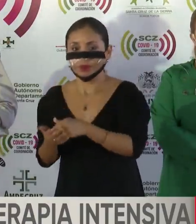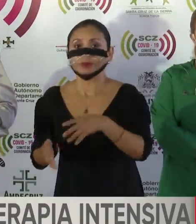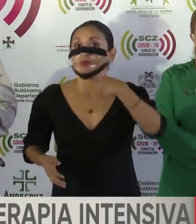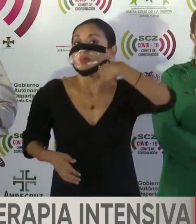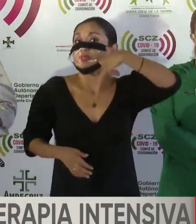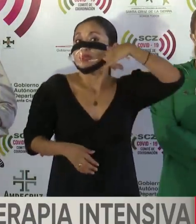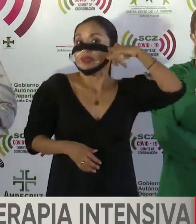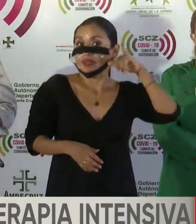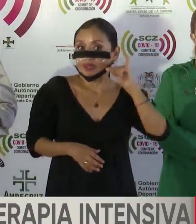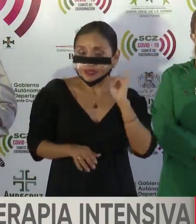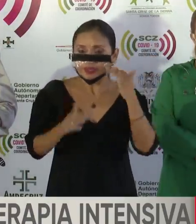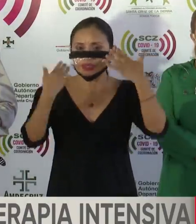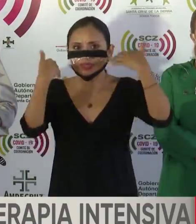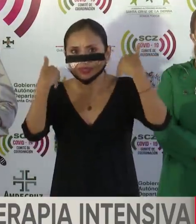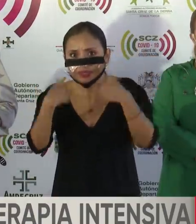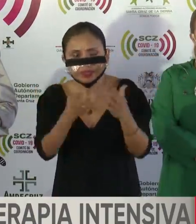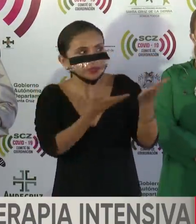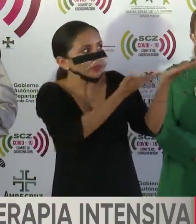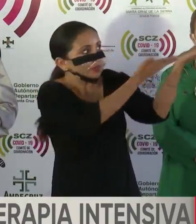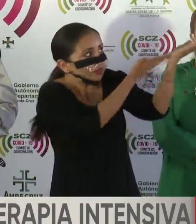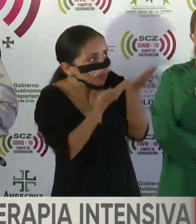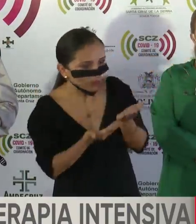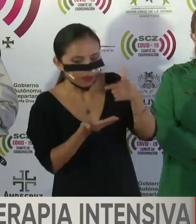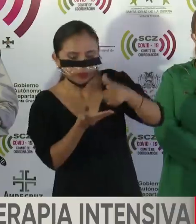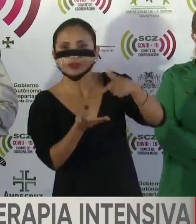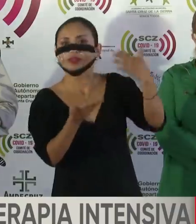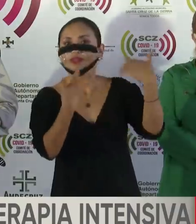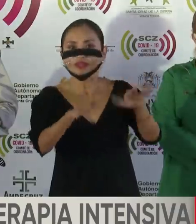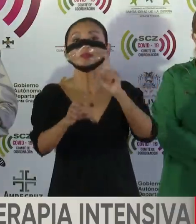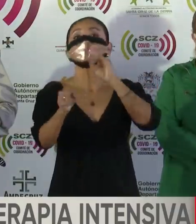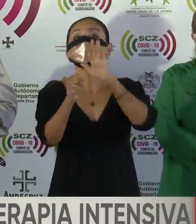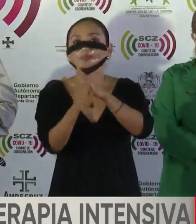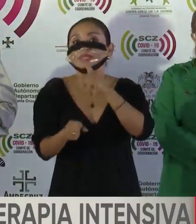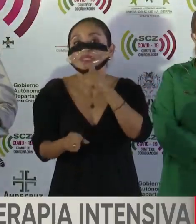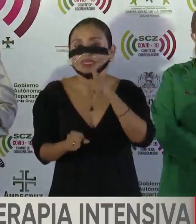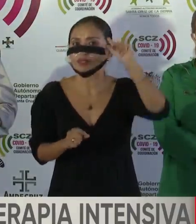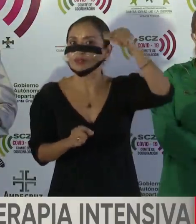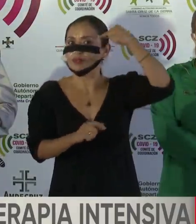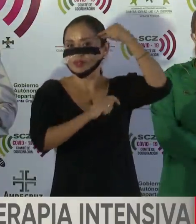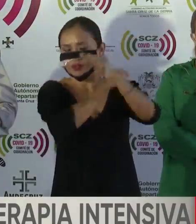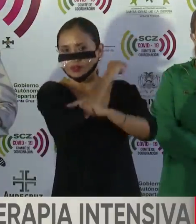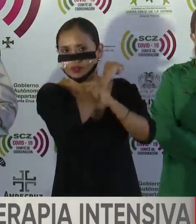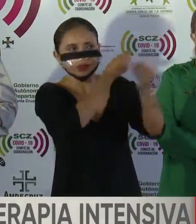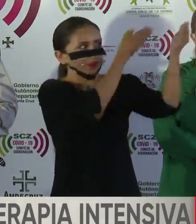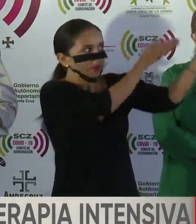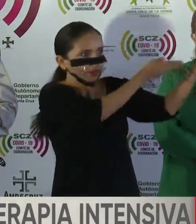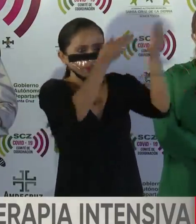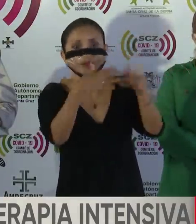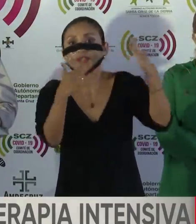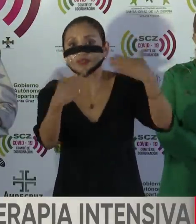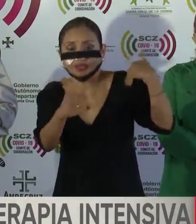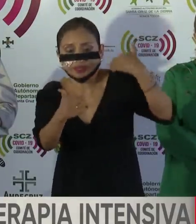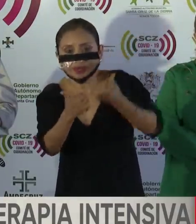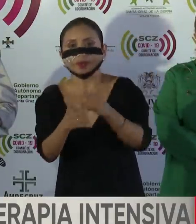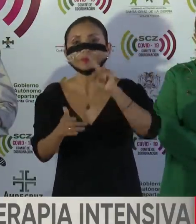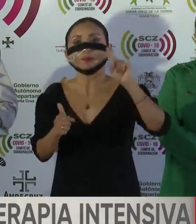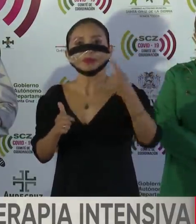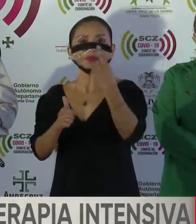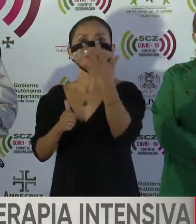recibir las unidades de terapia intensiva comprometidas del gobierno nacional. Han llegado las primeras